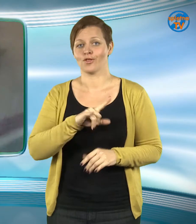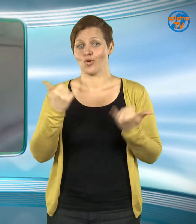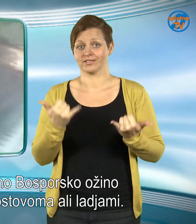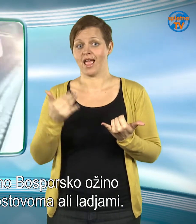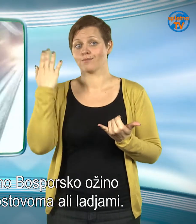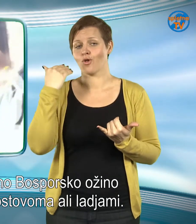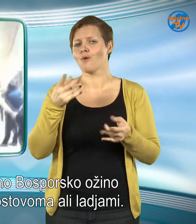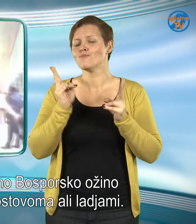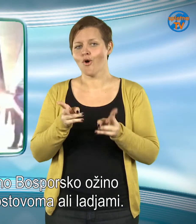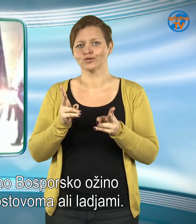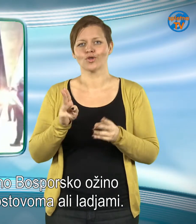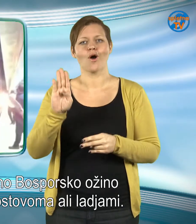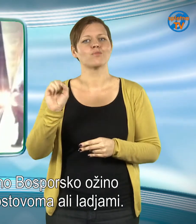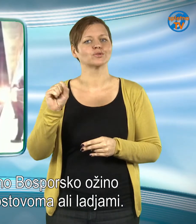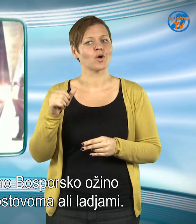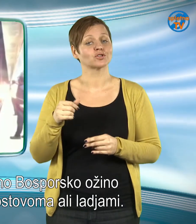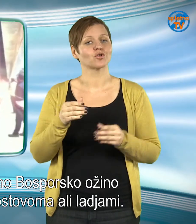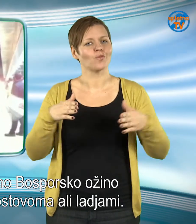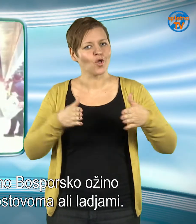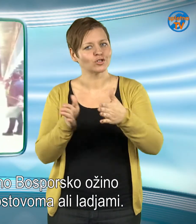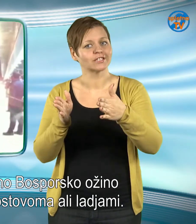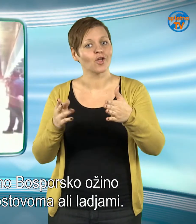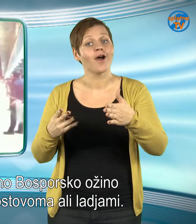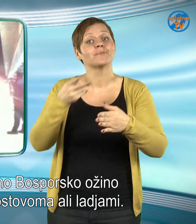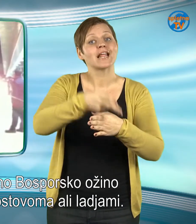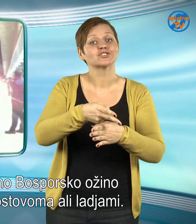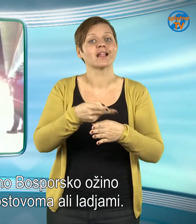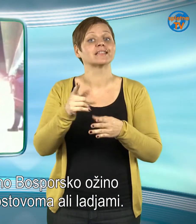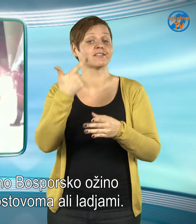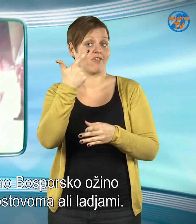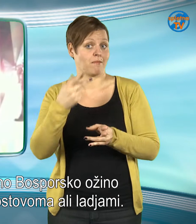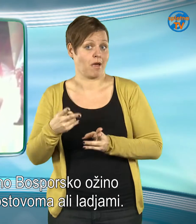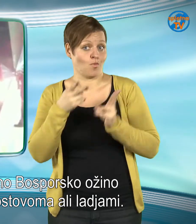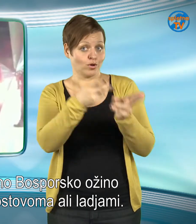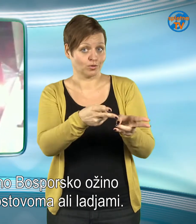Do zdaj je bilo možno Bosporsko ožino prečkati z dvema mostovoma ali ladjami.